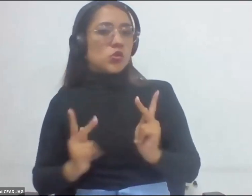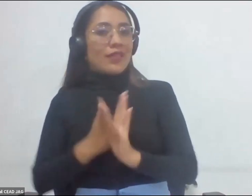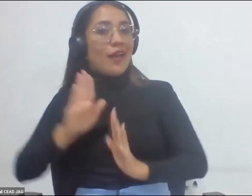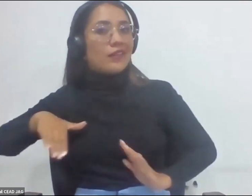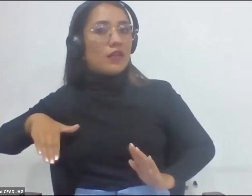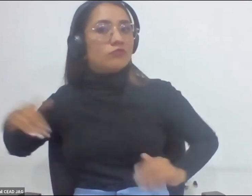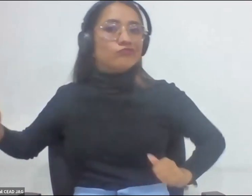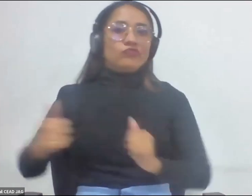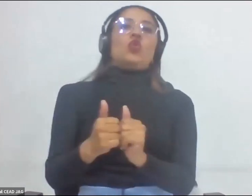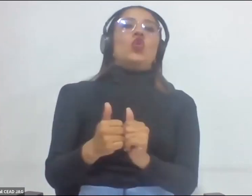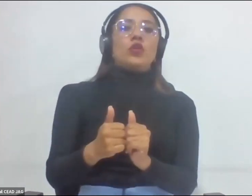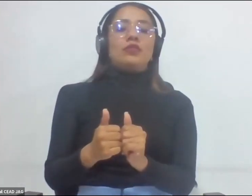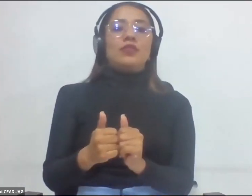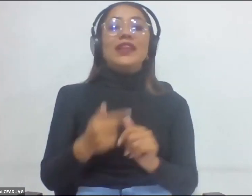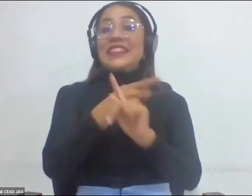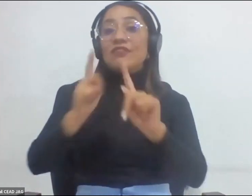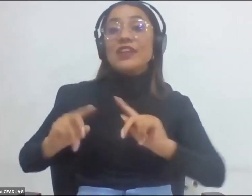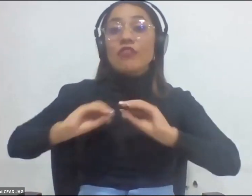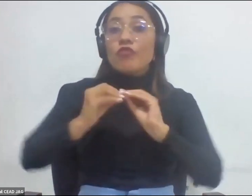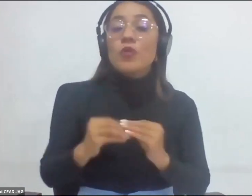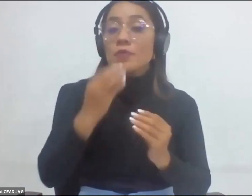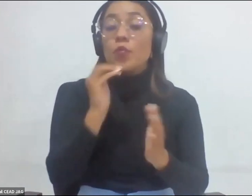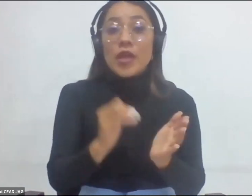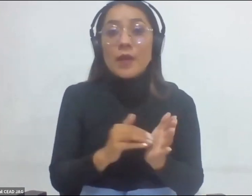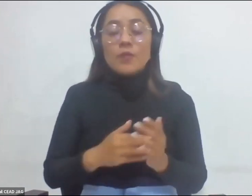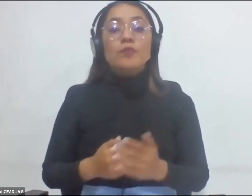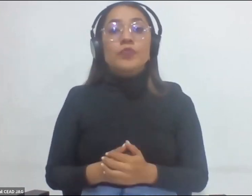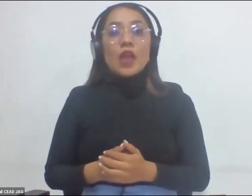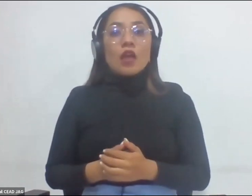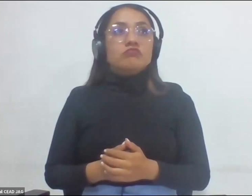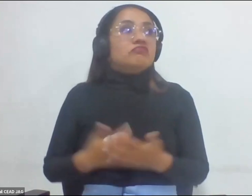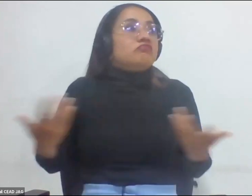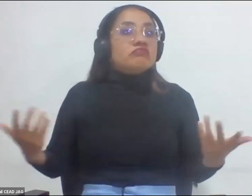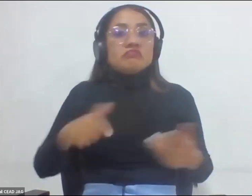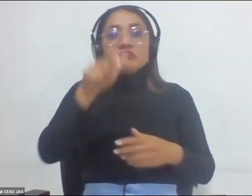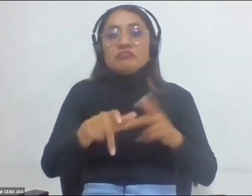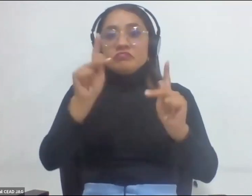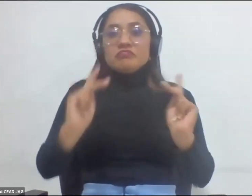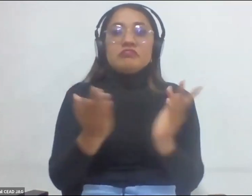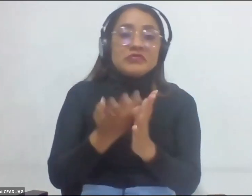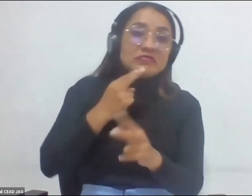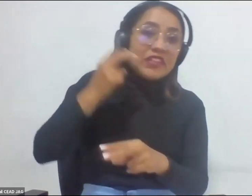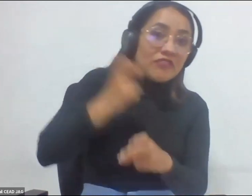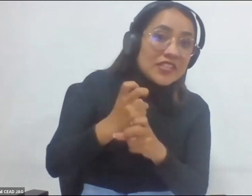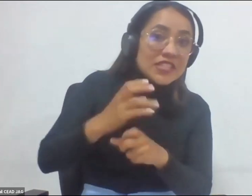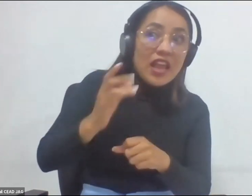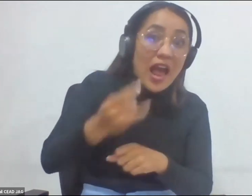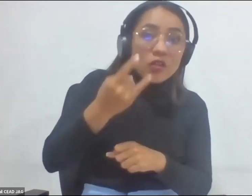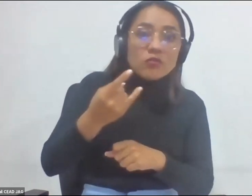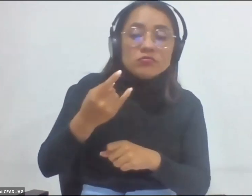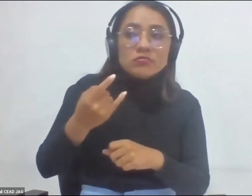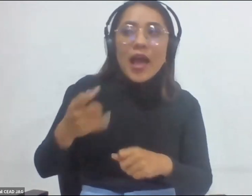en diferentes tipologías de acuerdo con las dificultades que se le presenta al estudiante segunda estrategia